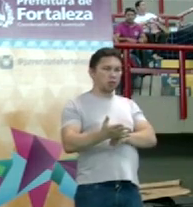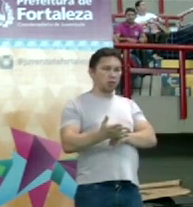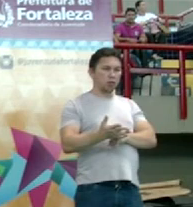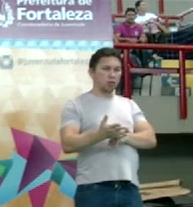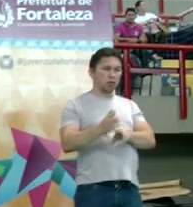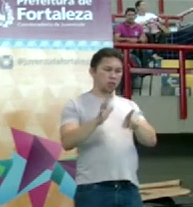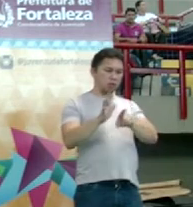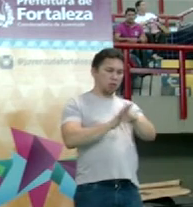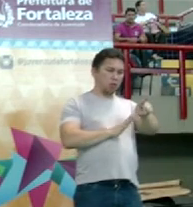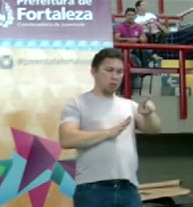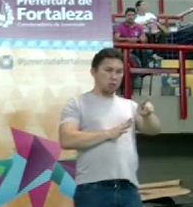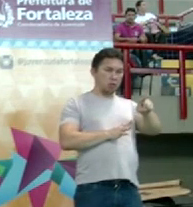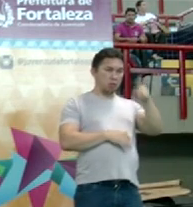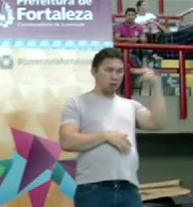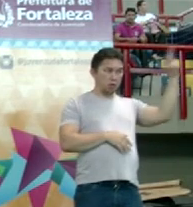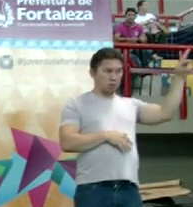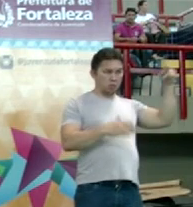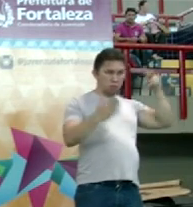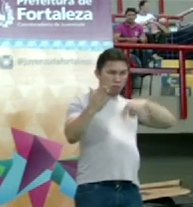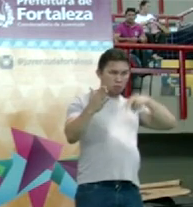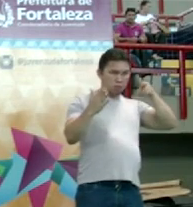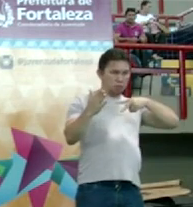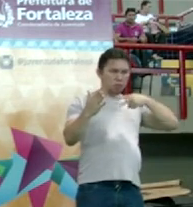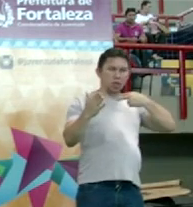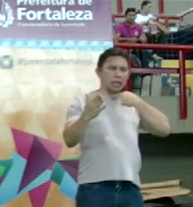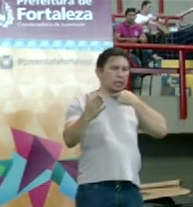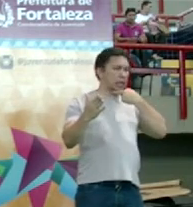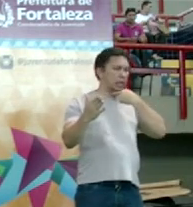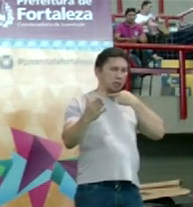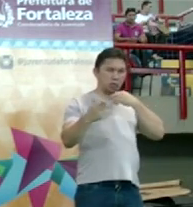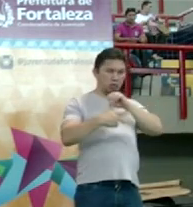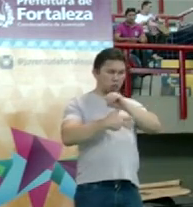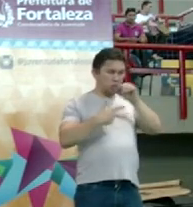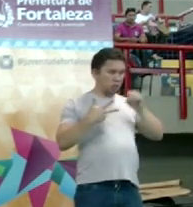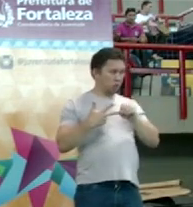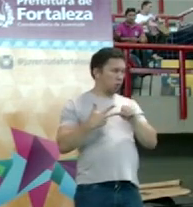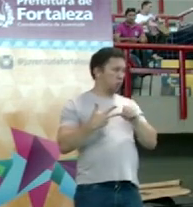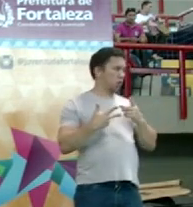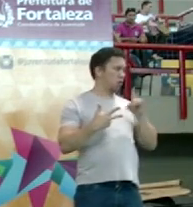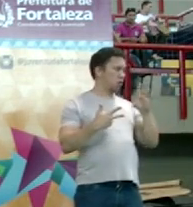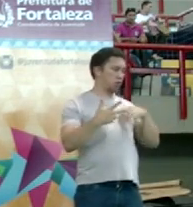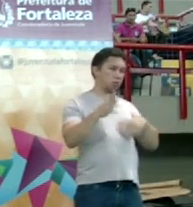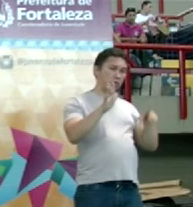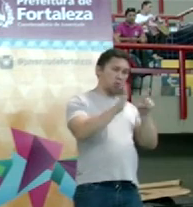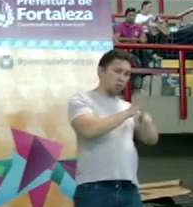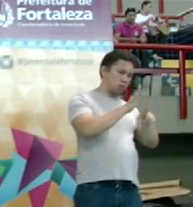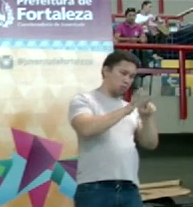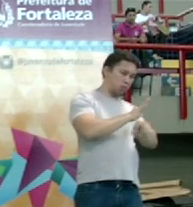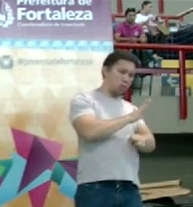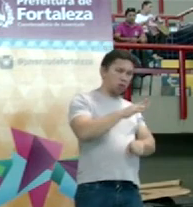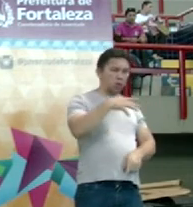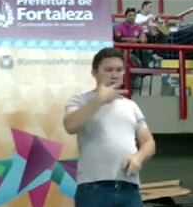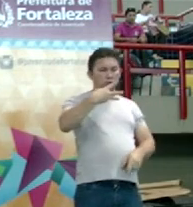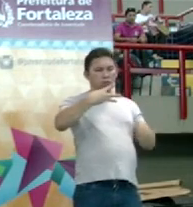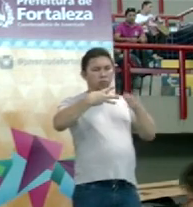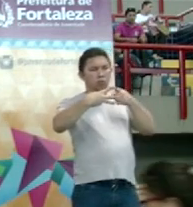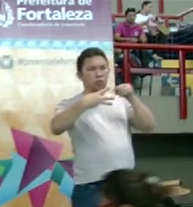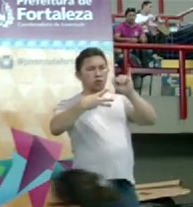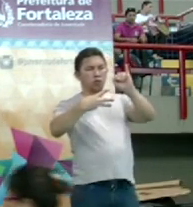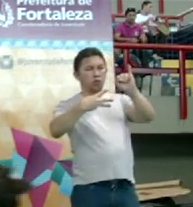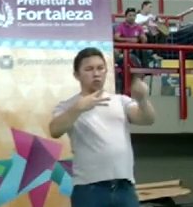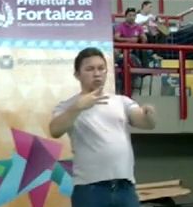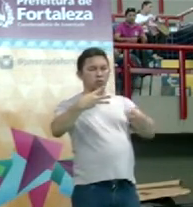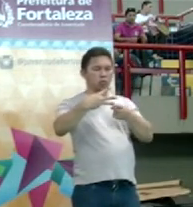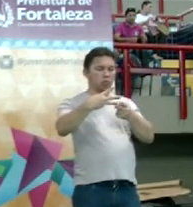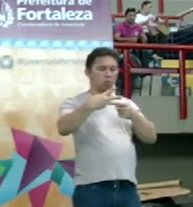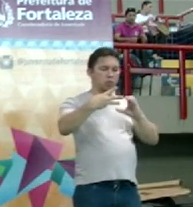deixe perguntas para o leitor. Eu não posso, no Enem, usar perguntas nem na introdução, nem na